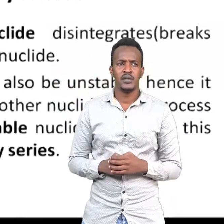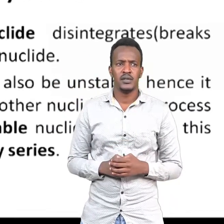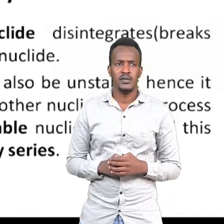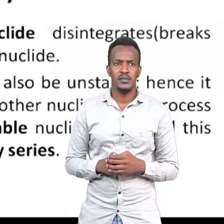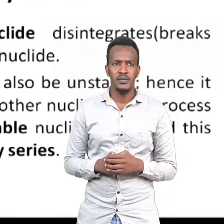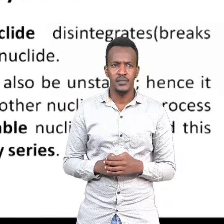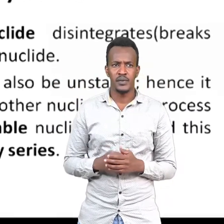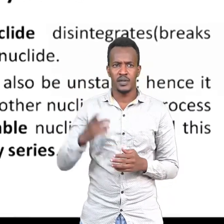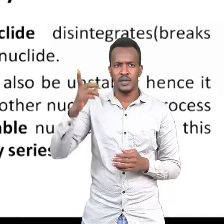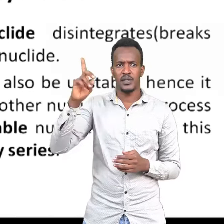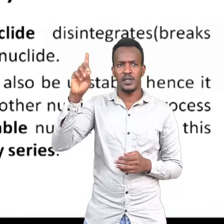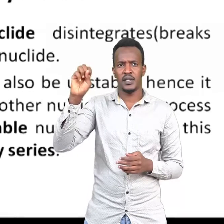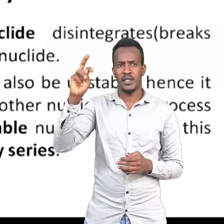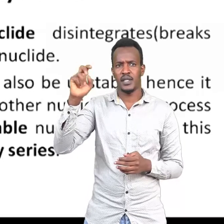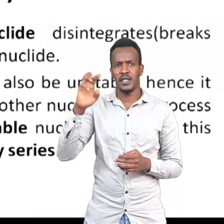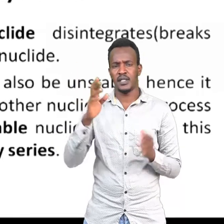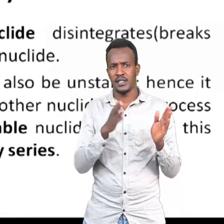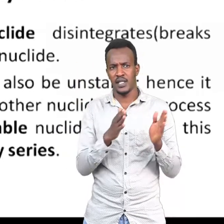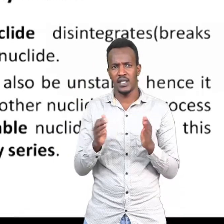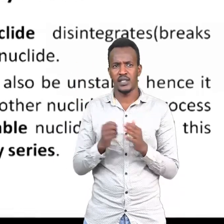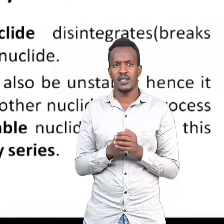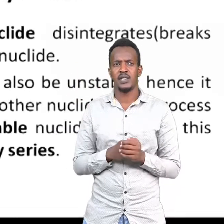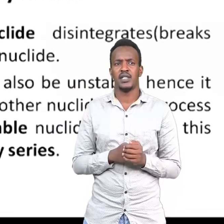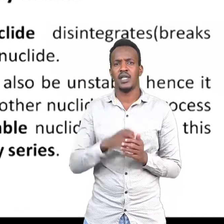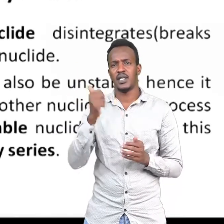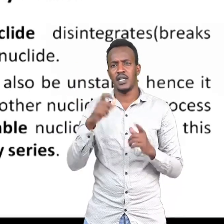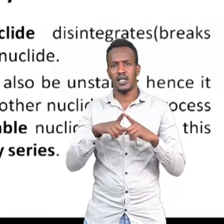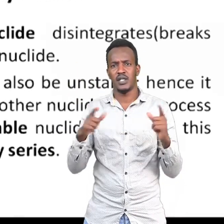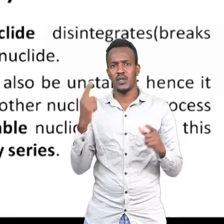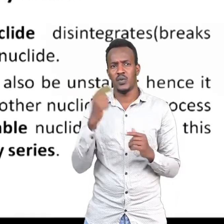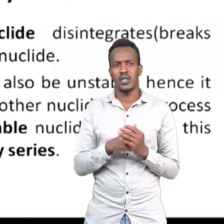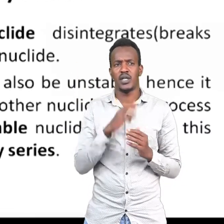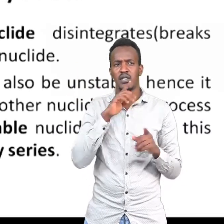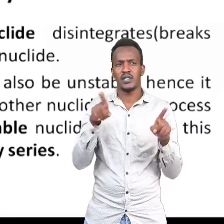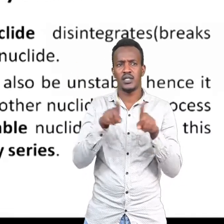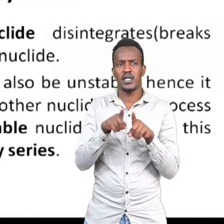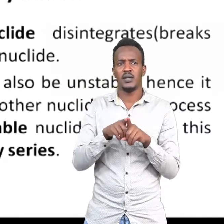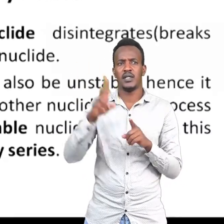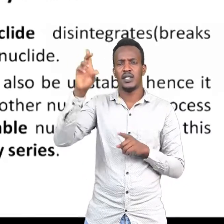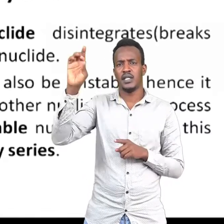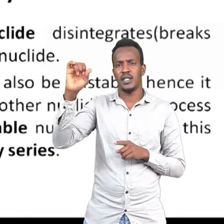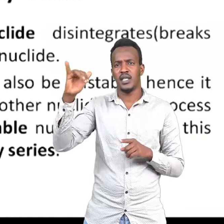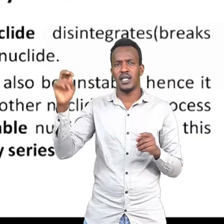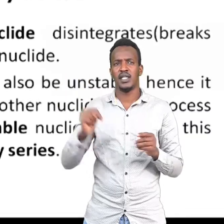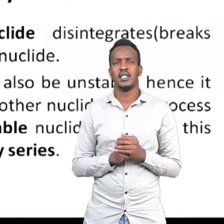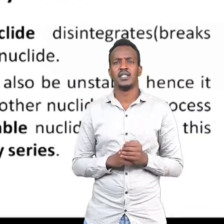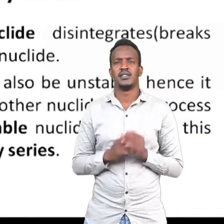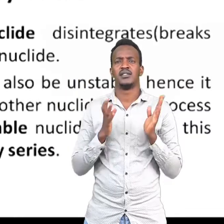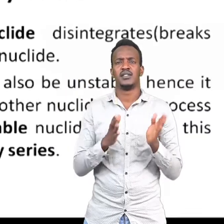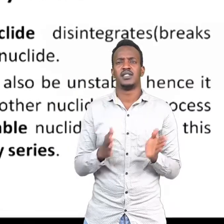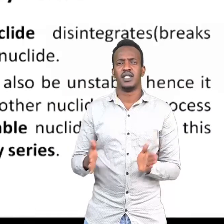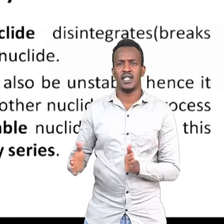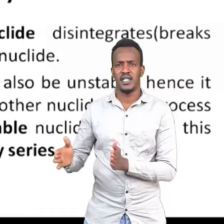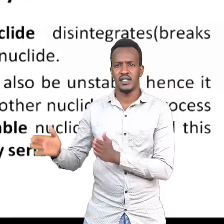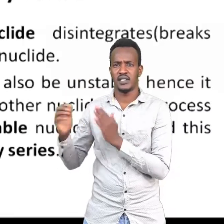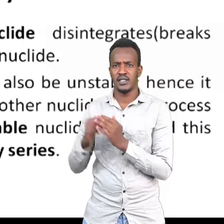radiative markaasi dhigkaygaasi waxa daba socda markaasi waxay qayb kale cashar oo markaasi iyada isku dhow yihiin oo ah dhigkay seriouska isku xigxigitaanka